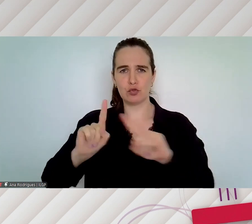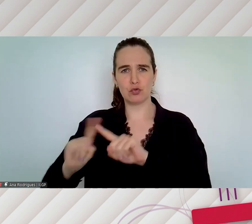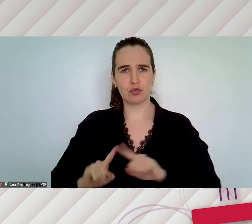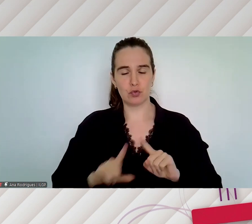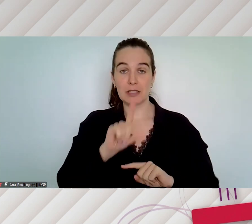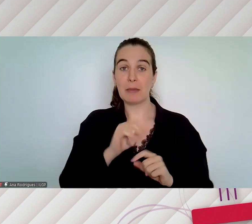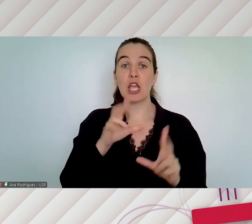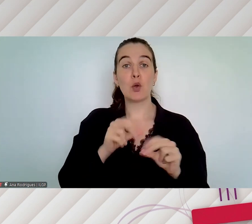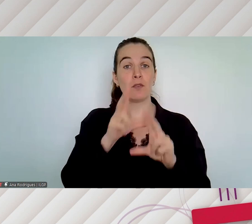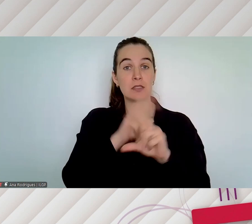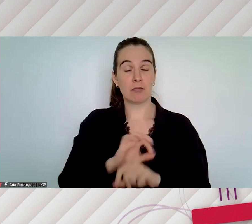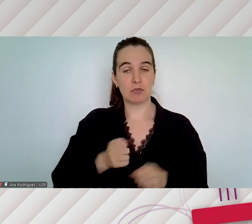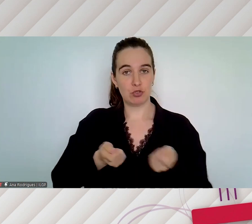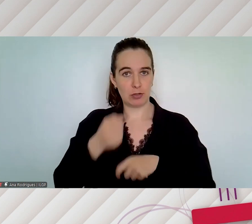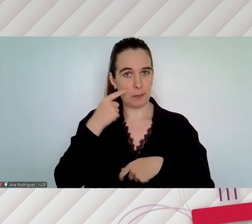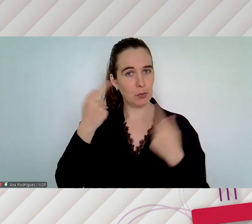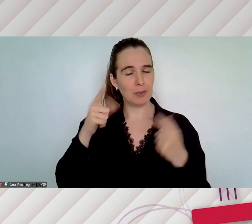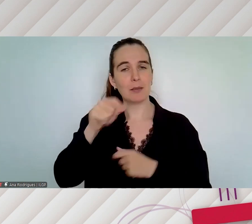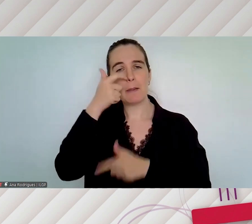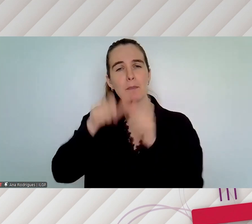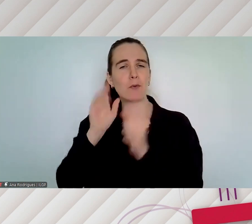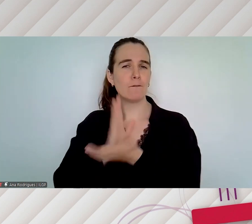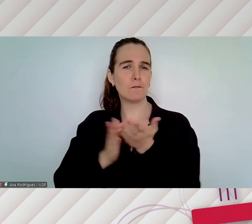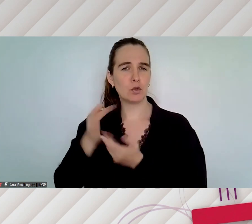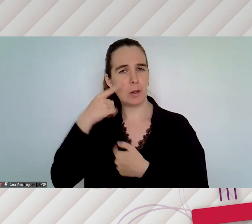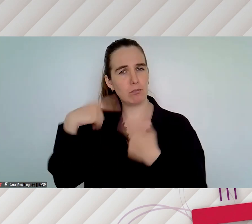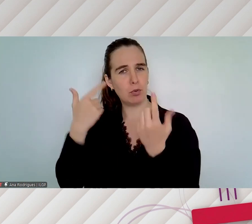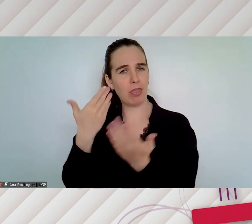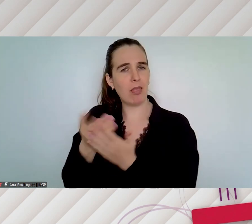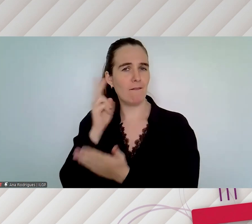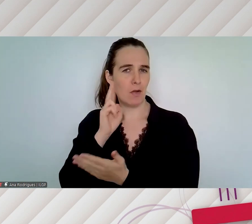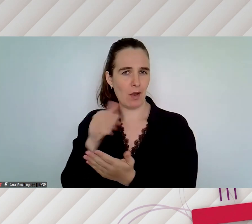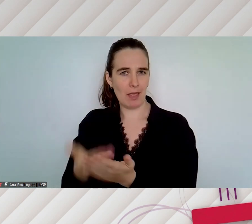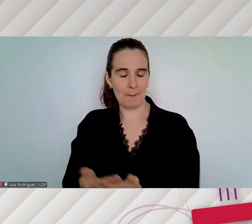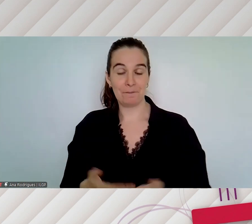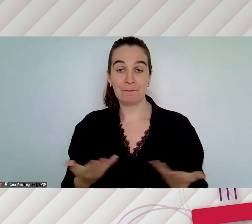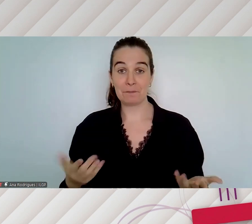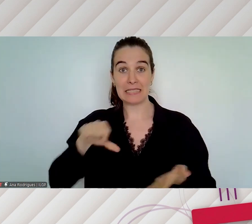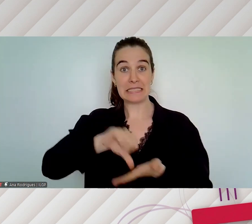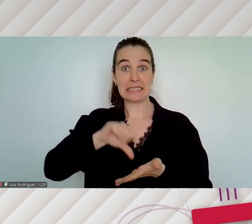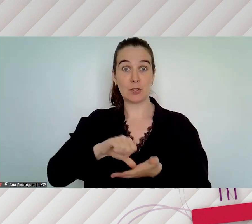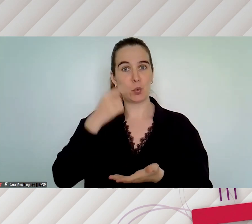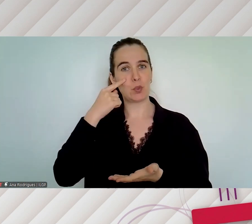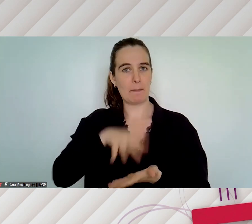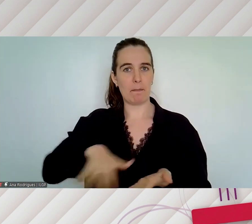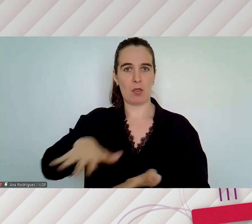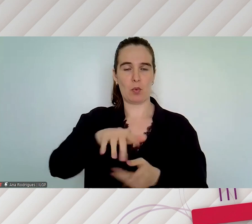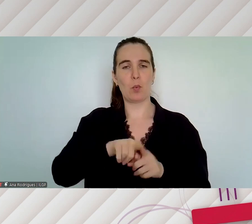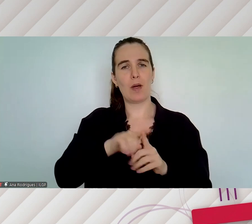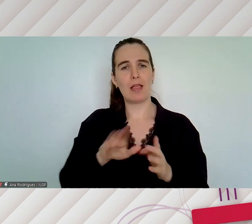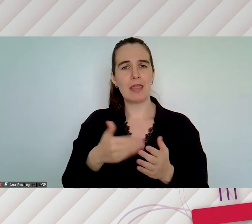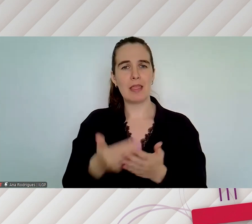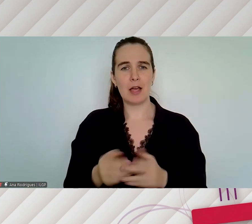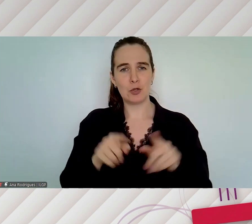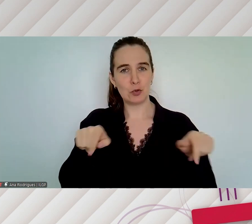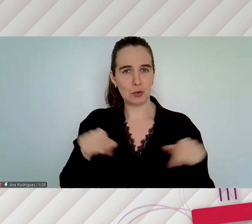gestão pública e a valorização dos trabalhadores públicos. A Praça do Conhecimento pretende ser um espaço simbólico de